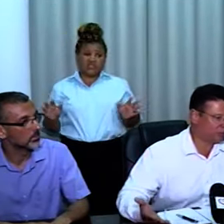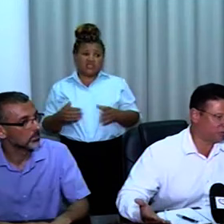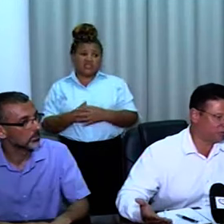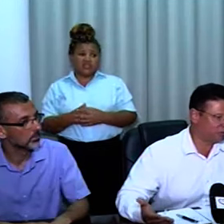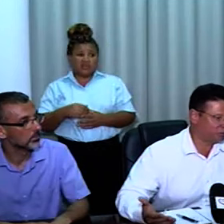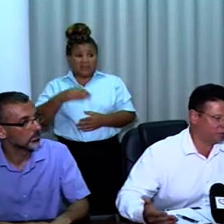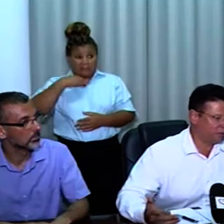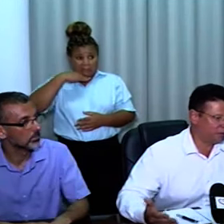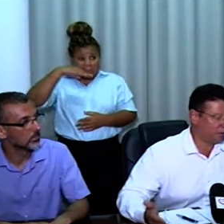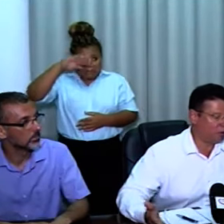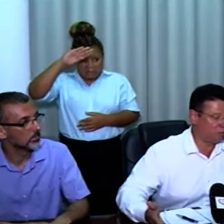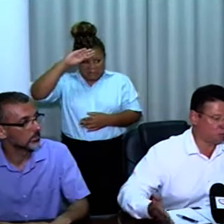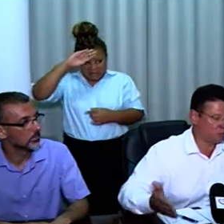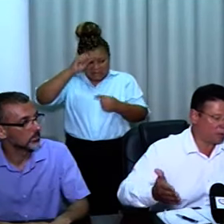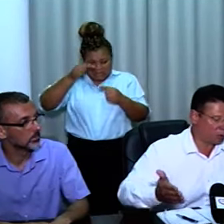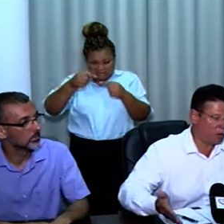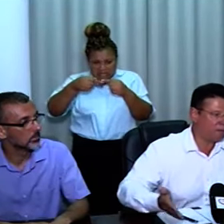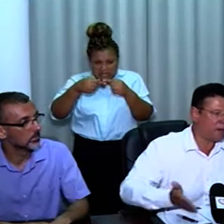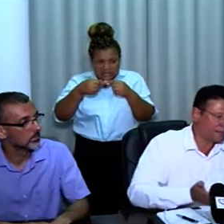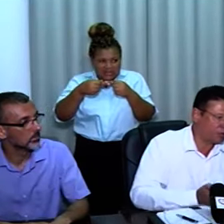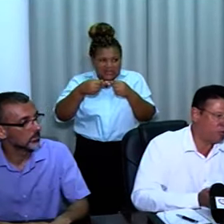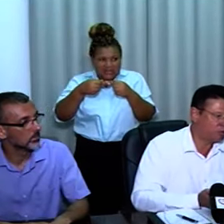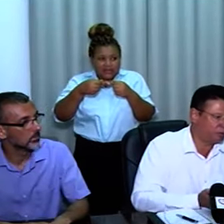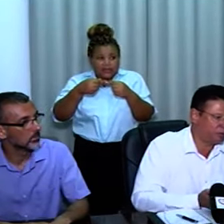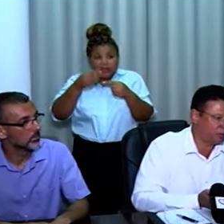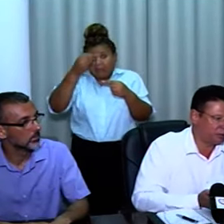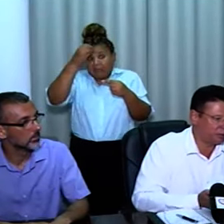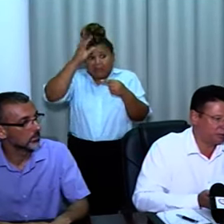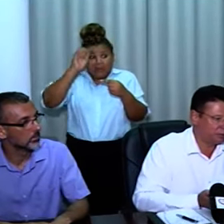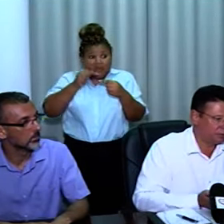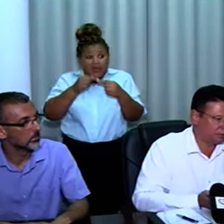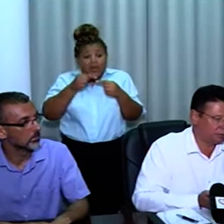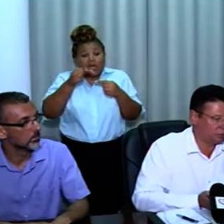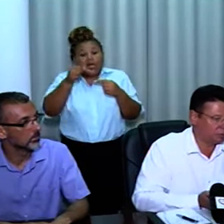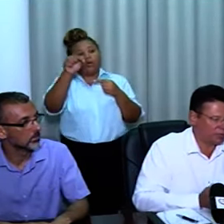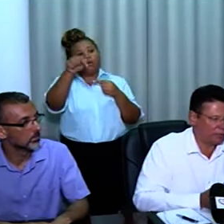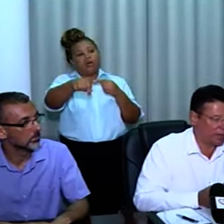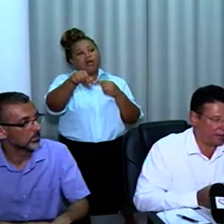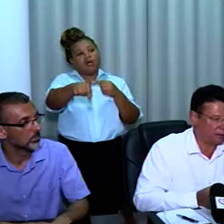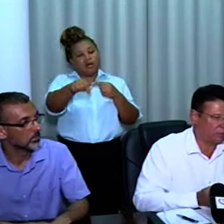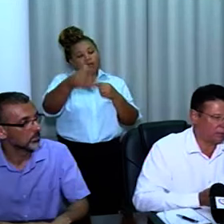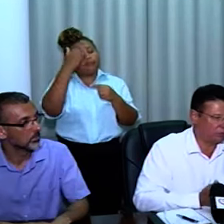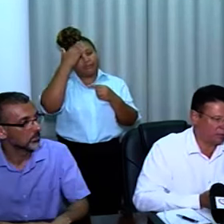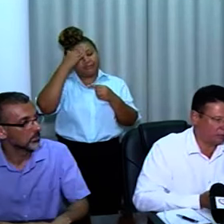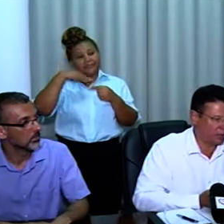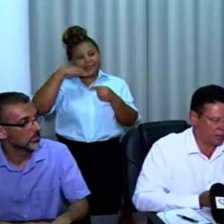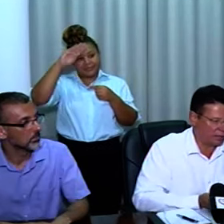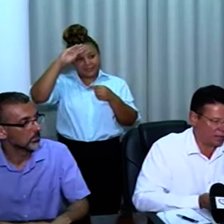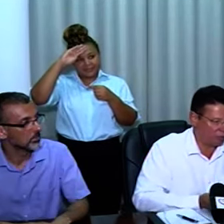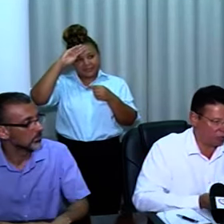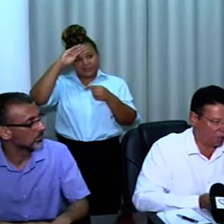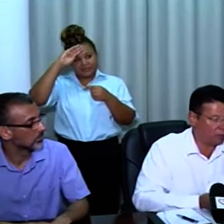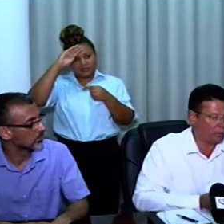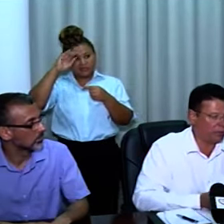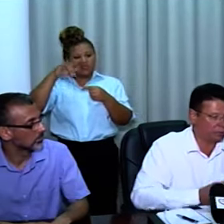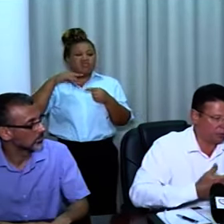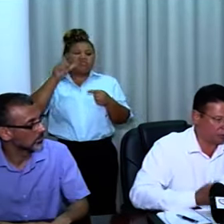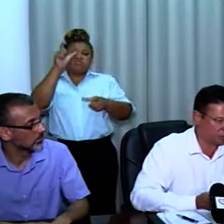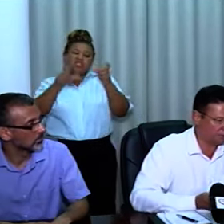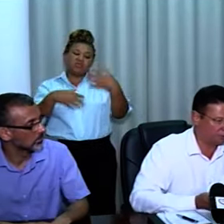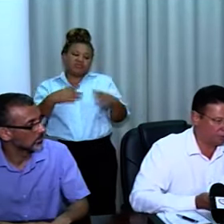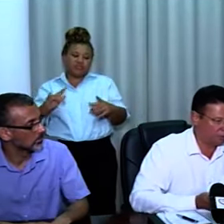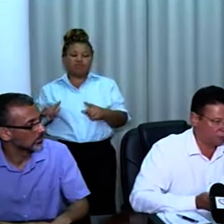aussi tout. Il y a même encore en bas incubation period. Donc, ça n'est pas un risque. Nous à l'hôtel, nous avons informé, nous